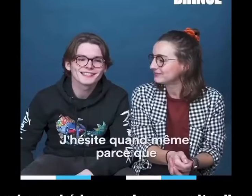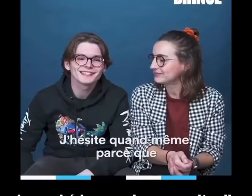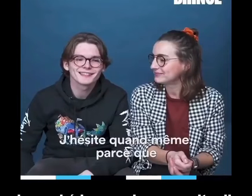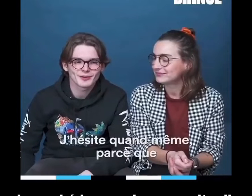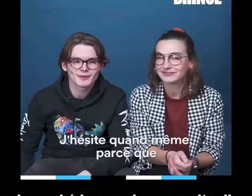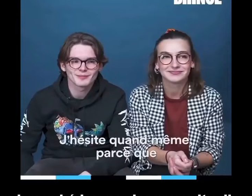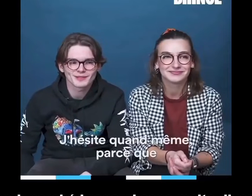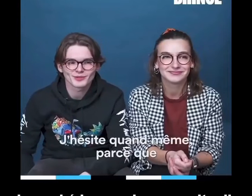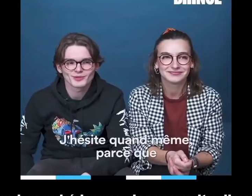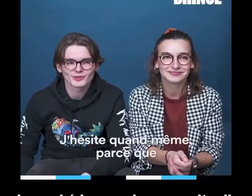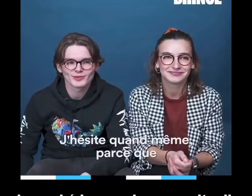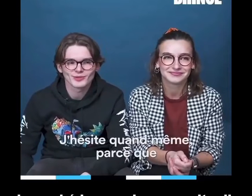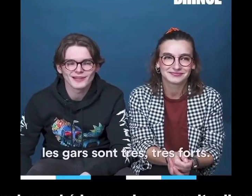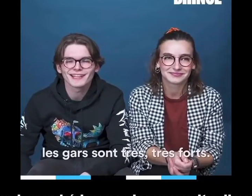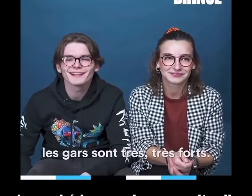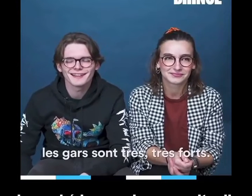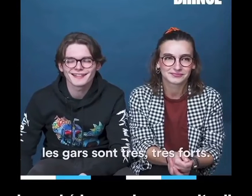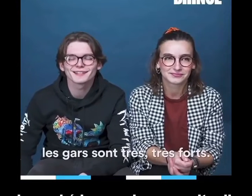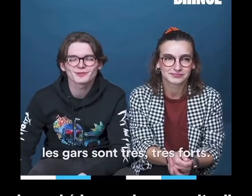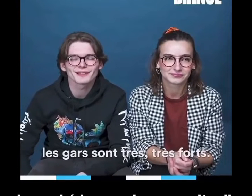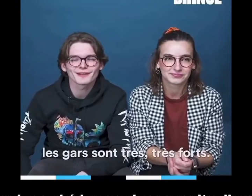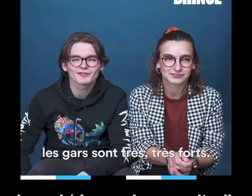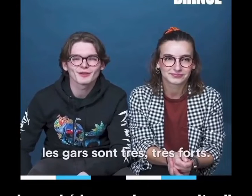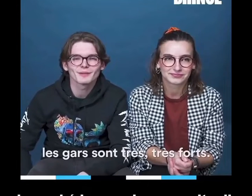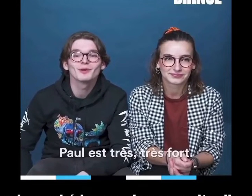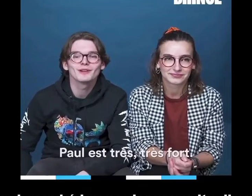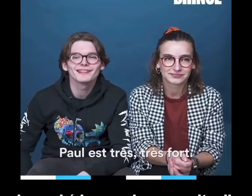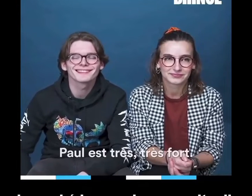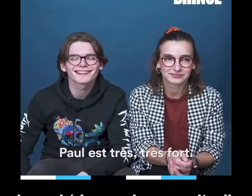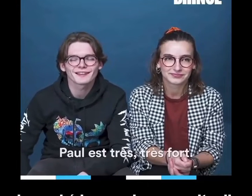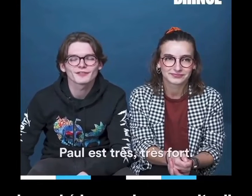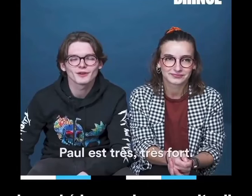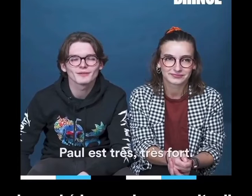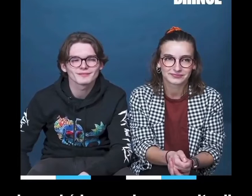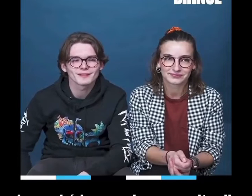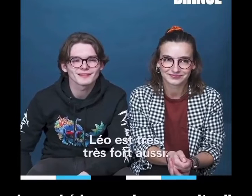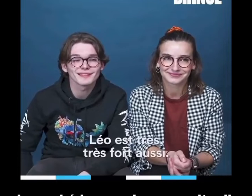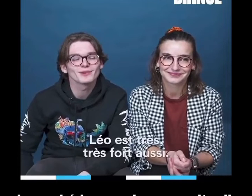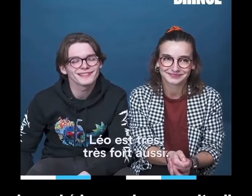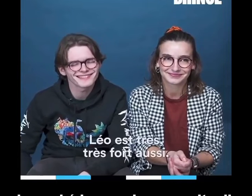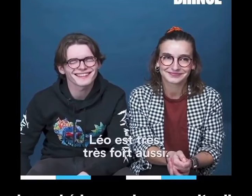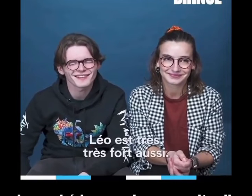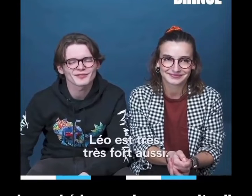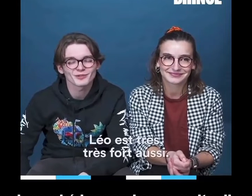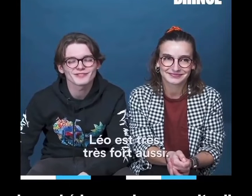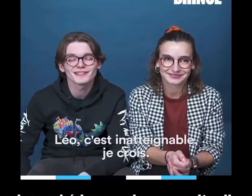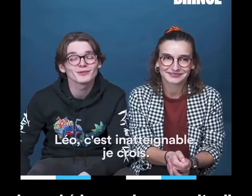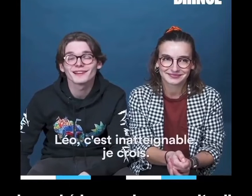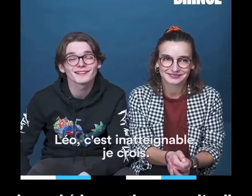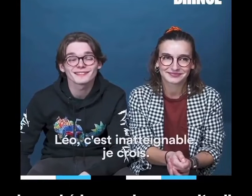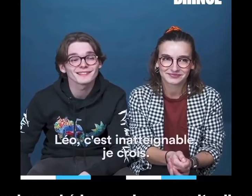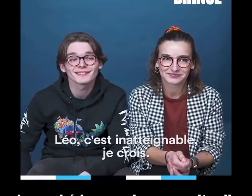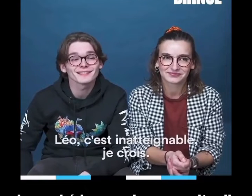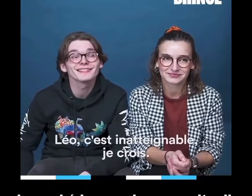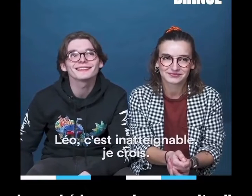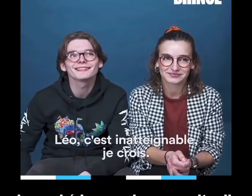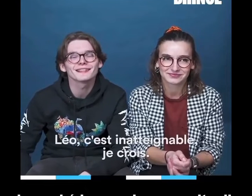J'hésite quand même parce que les gars, ils sont très très forts. Paul, il est très très fort. Et Léo, il est très très fort aussi. Léo, c'est inatteignable, je